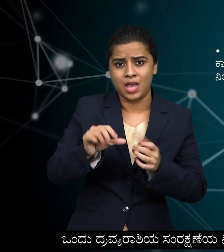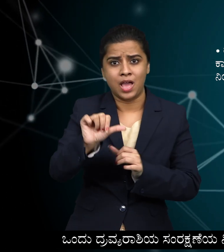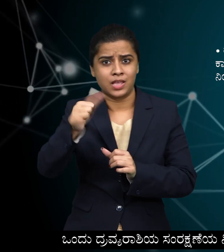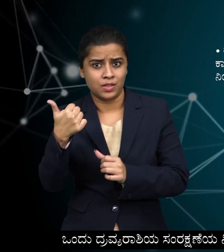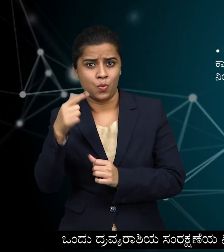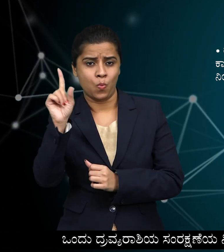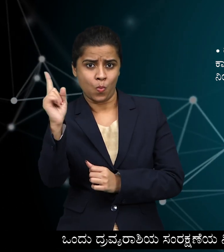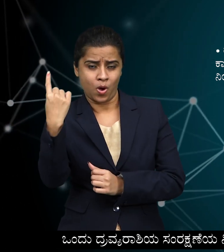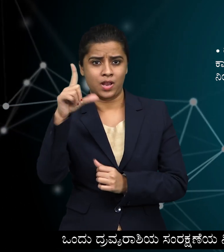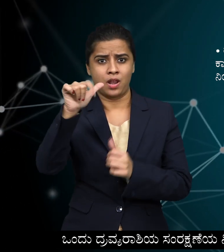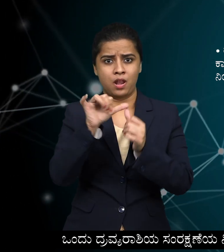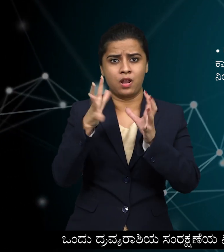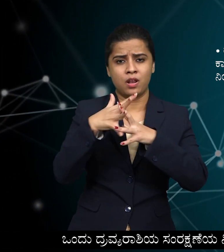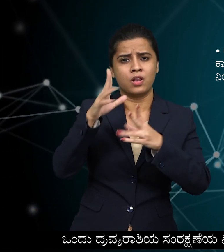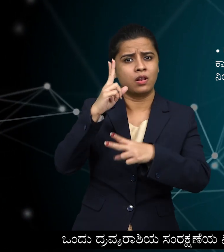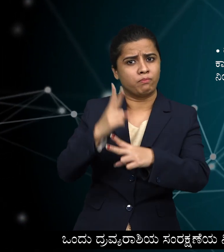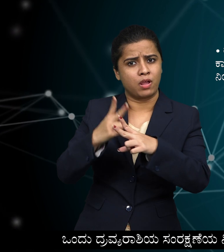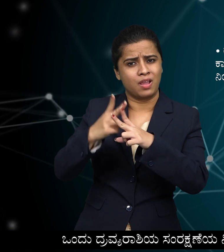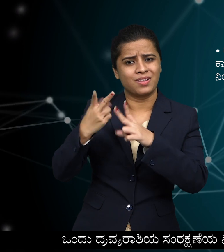ಇನ್ನೊಂದು ಸ್ಥಿರ ಅನುಪಾತದ ನಿಯಮ.